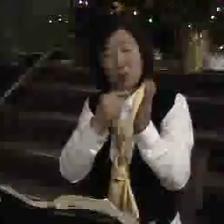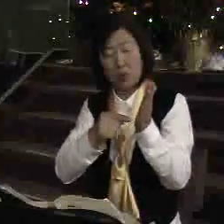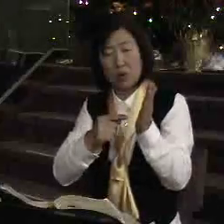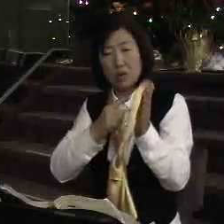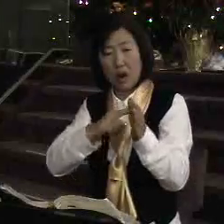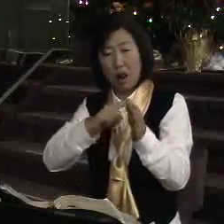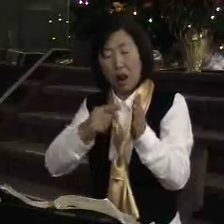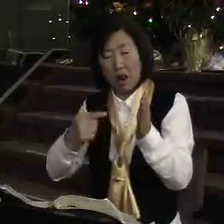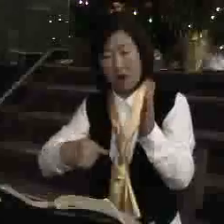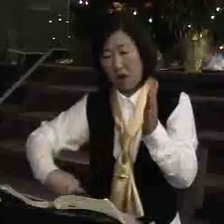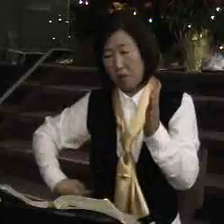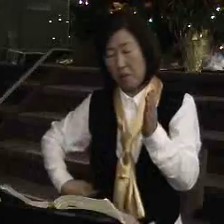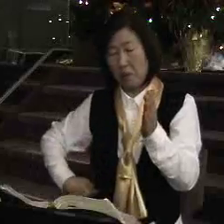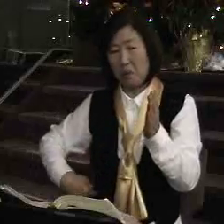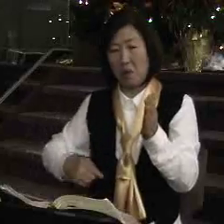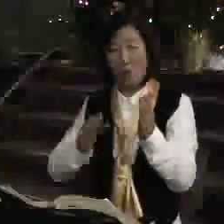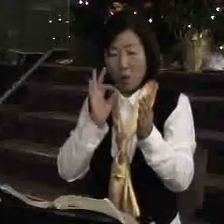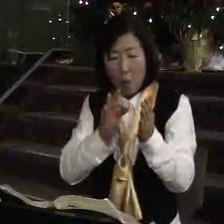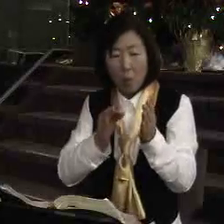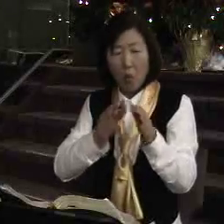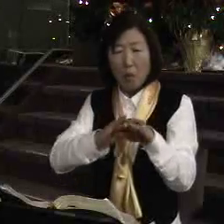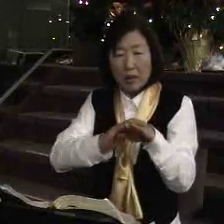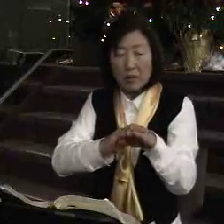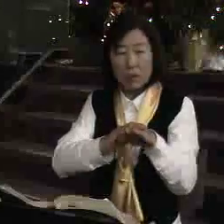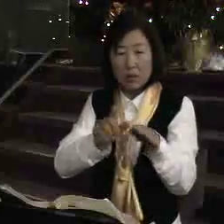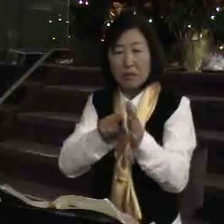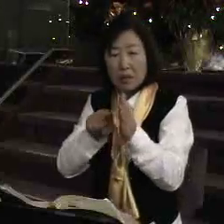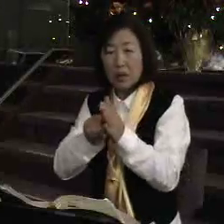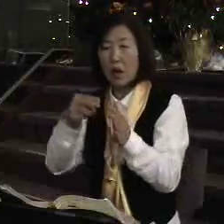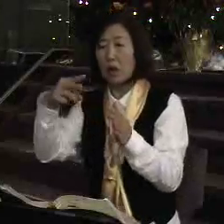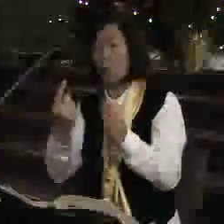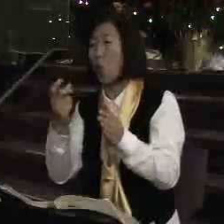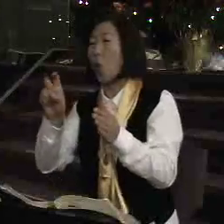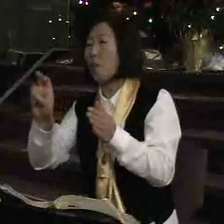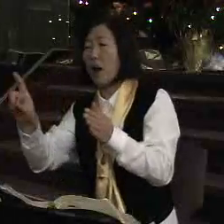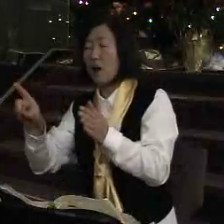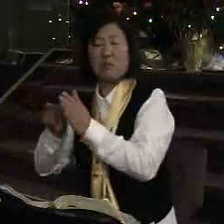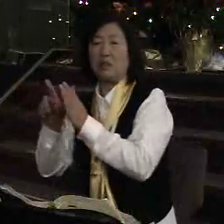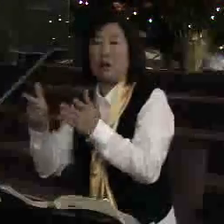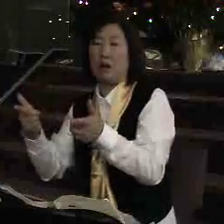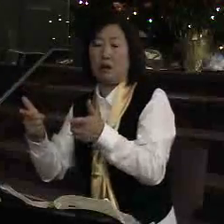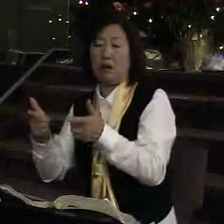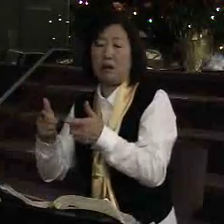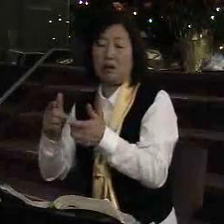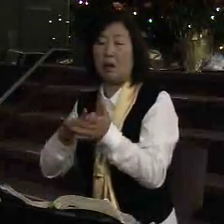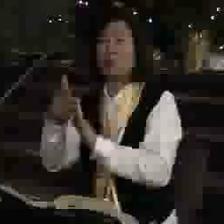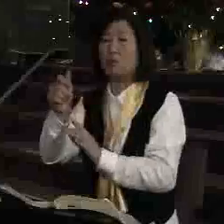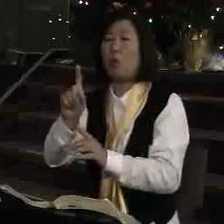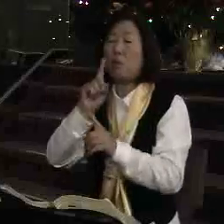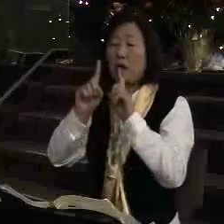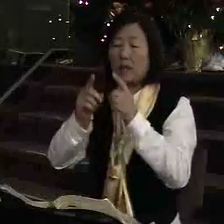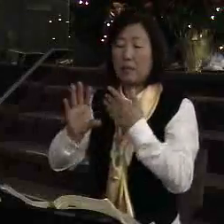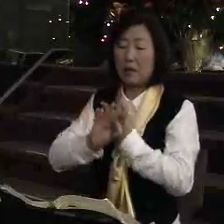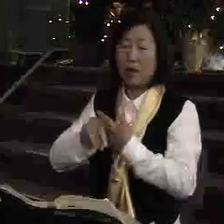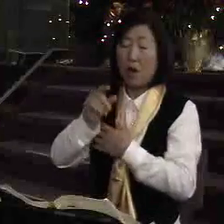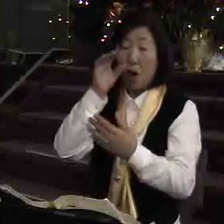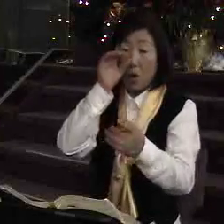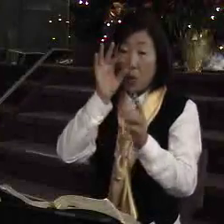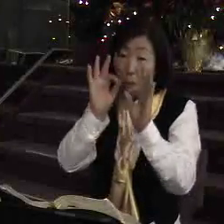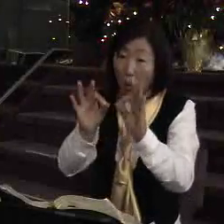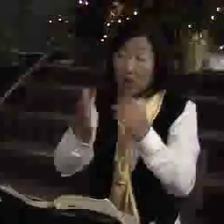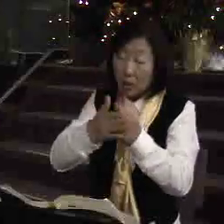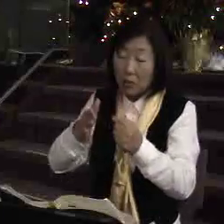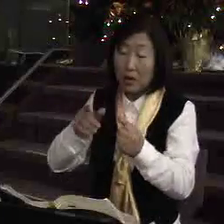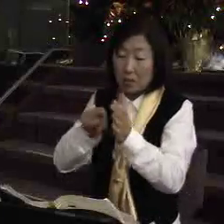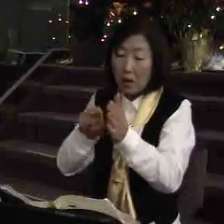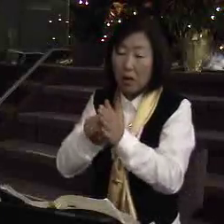보여주시면서 보고 만지고 믿으라고 하니까 그때 도마가 믿잖아요. 그때 예수님이 무슨 말씀을 하시죠? 너는 보기 때문에